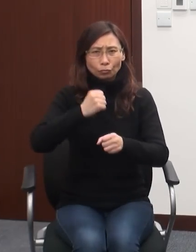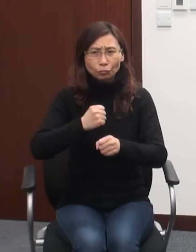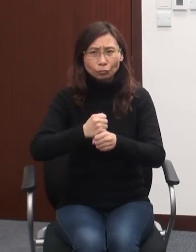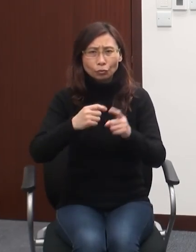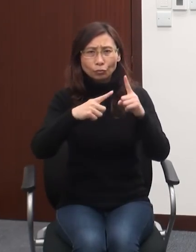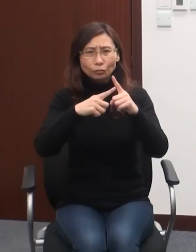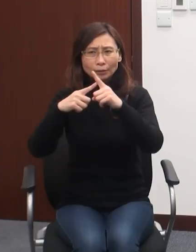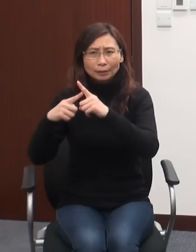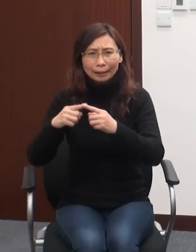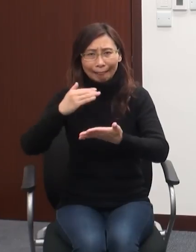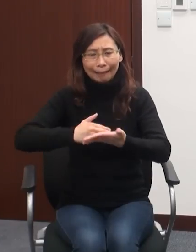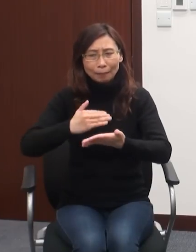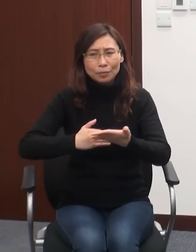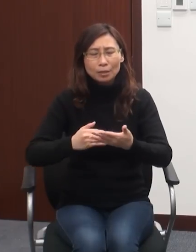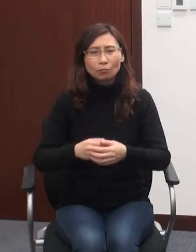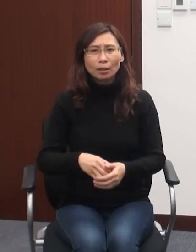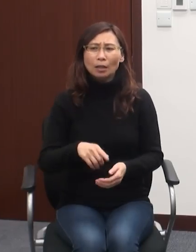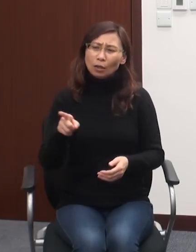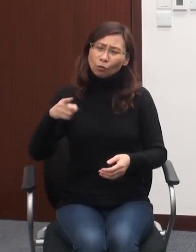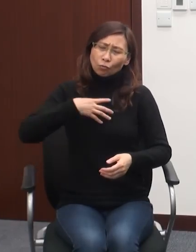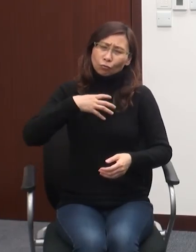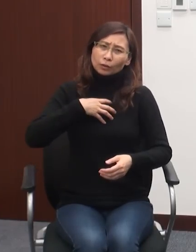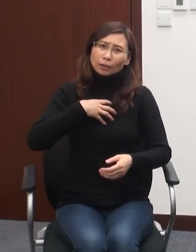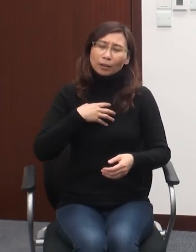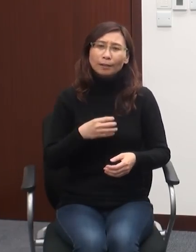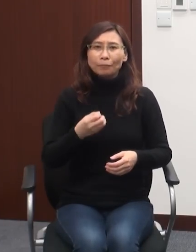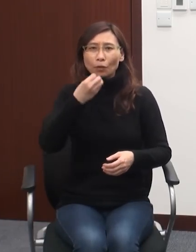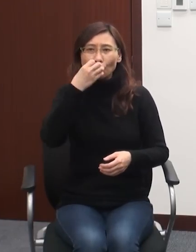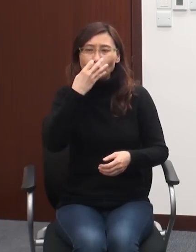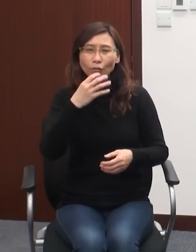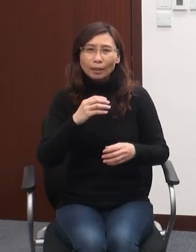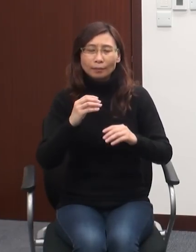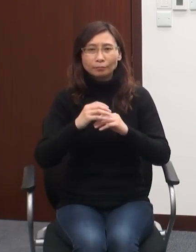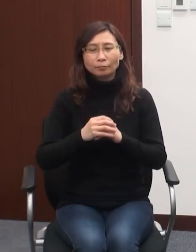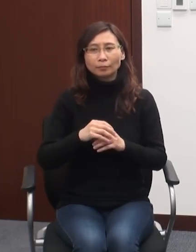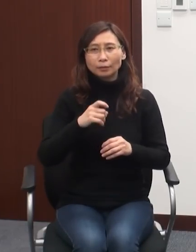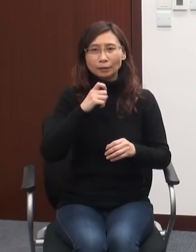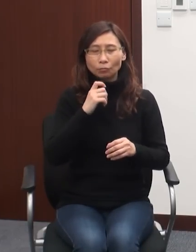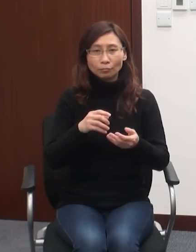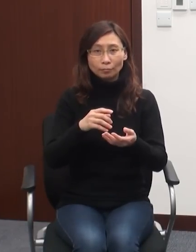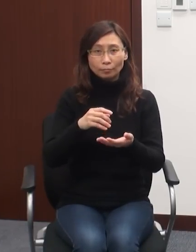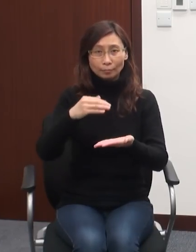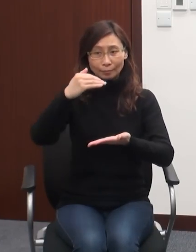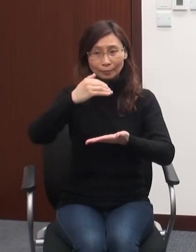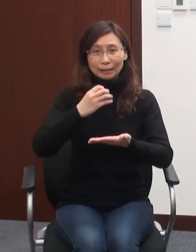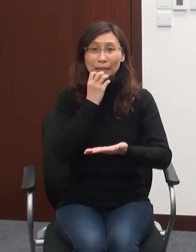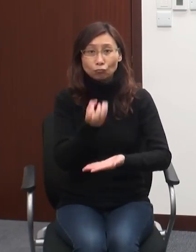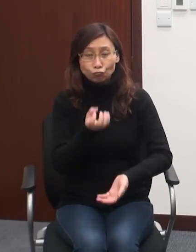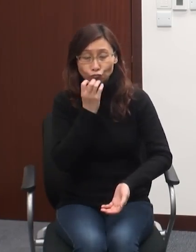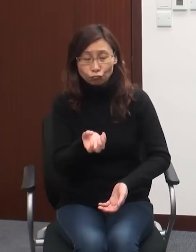得香港會出現一個結構性財赤，咁所以咧，佢就定死咗啲紀律啦，即係叫嗰個